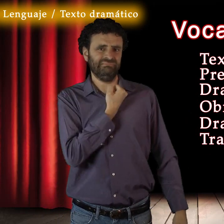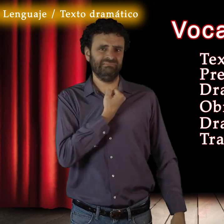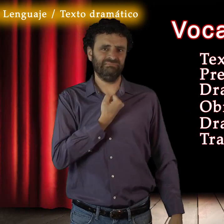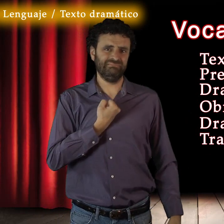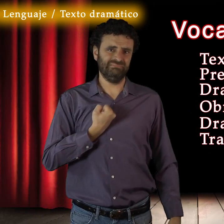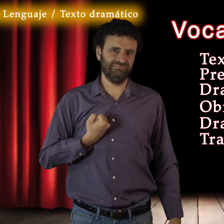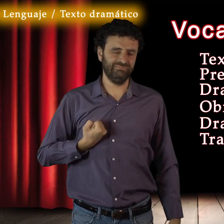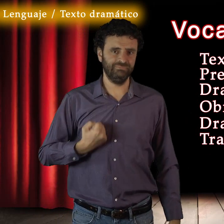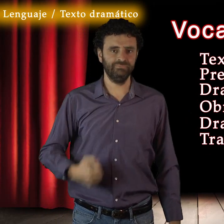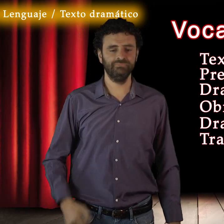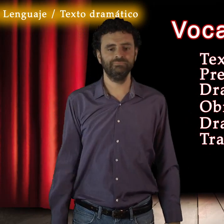tragedia